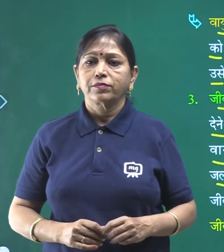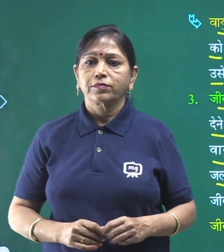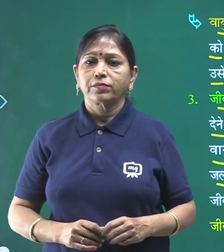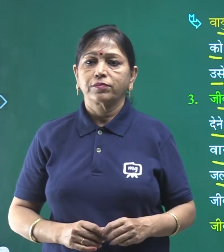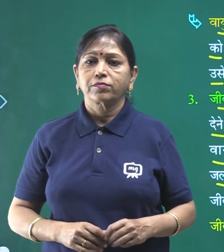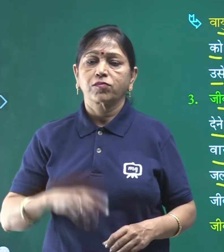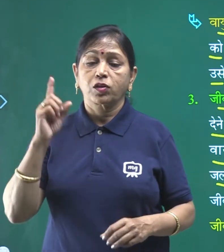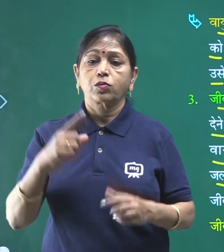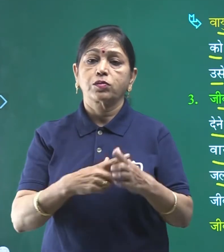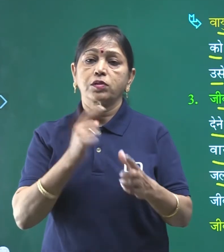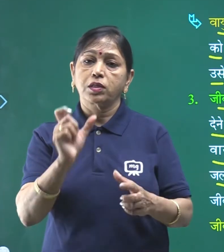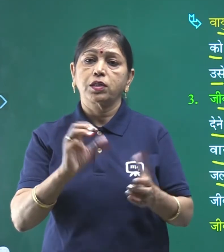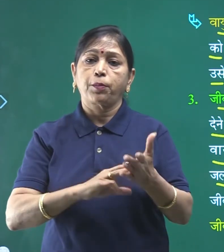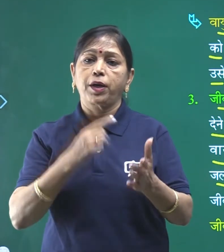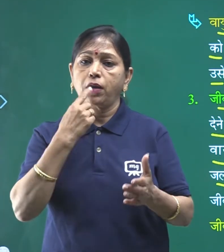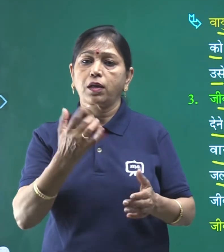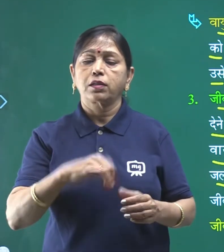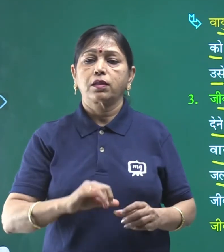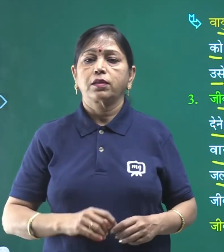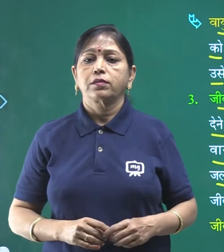कि उसे जो मंडल कहते हैं